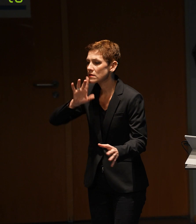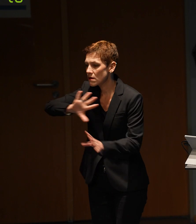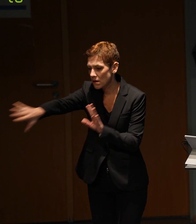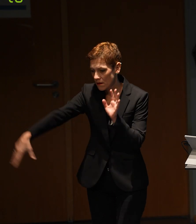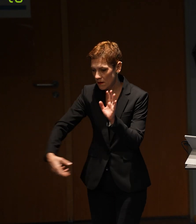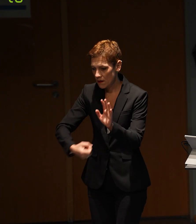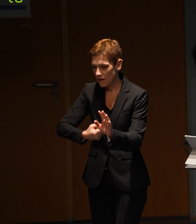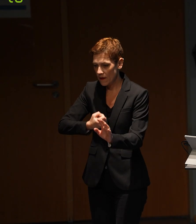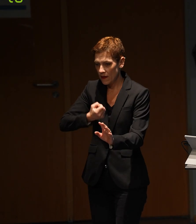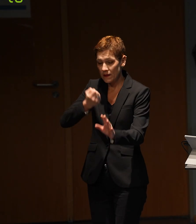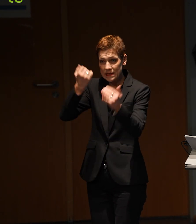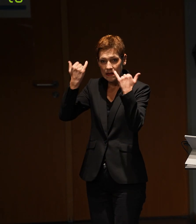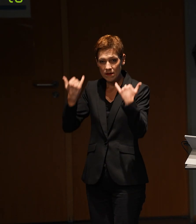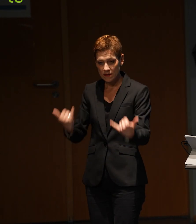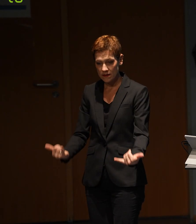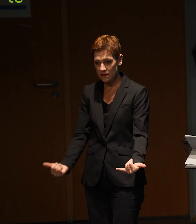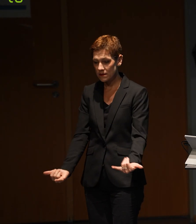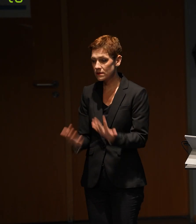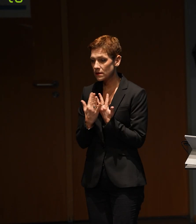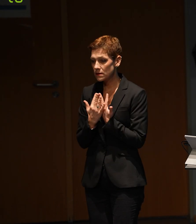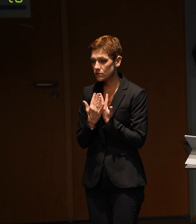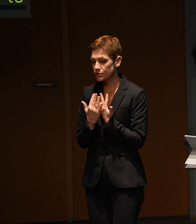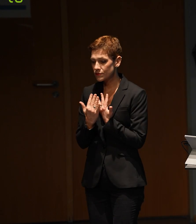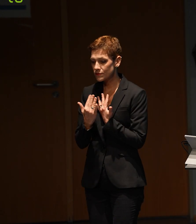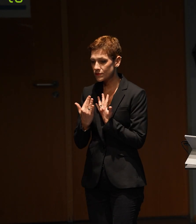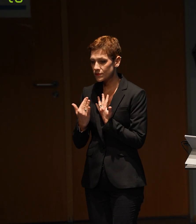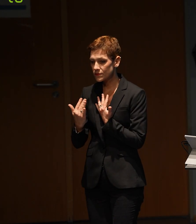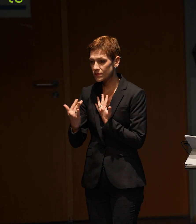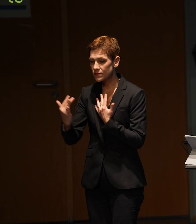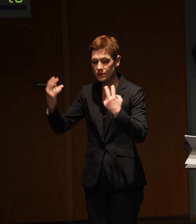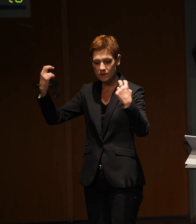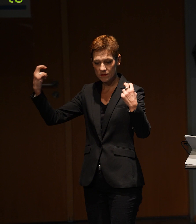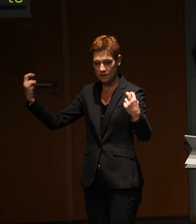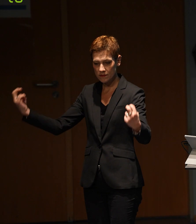entrissen. Und hier bist du der Schoß der Mütter.